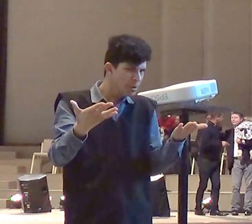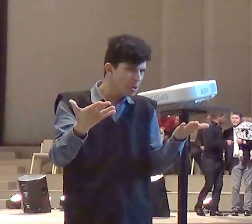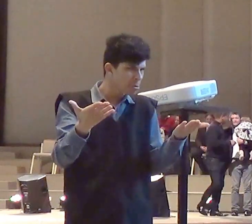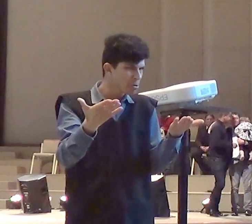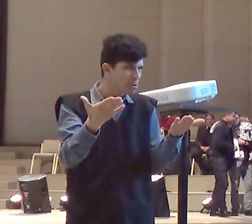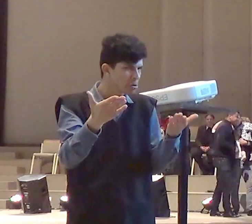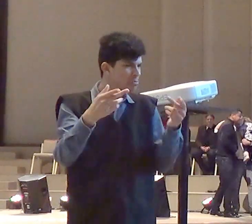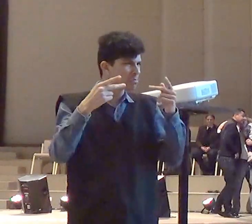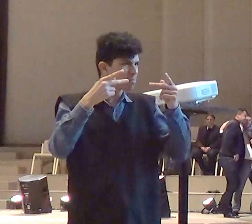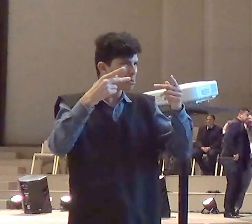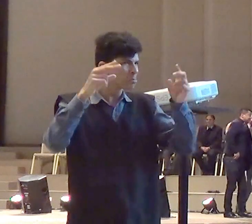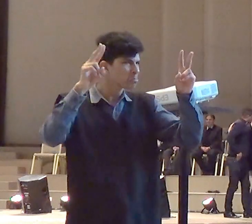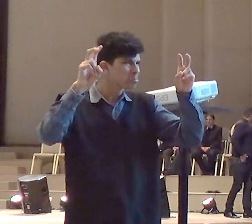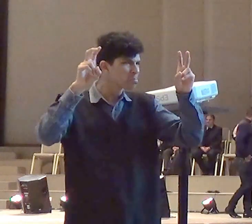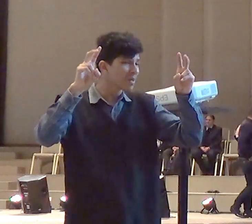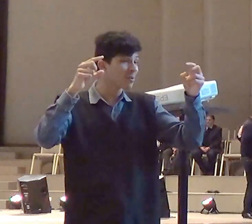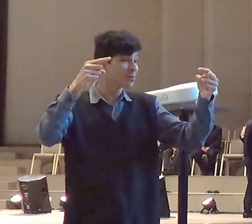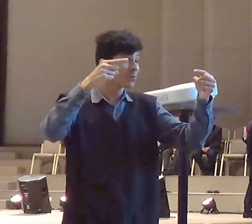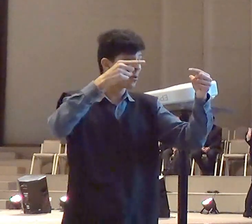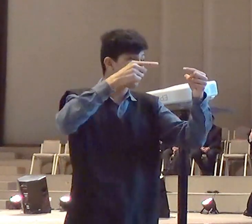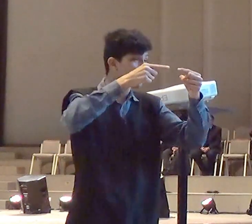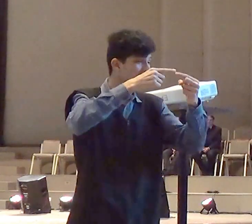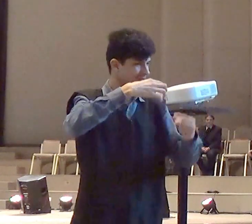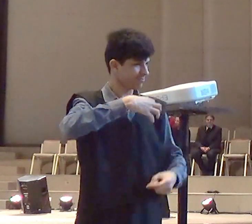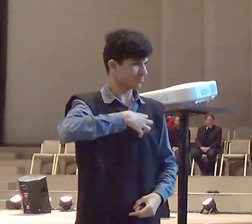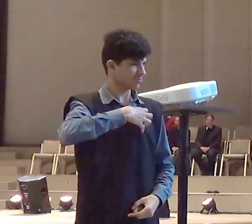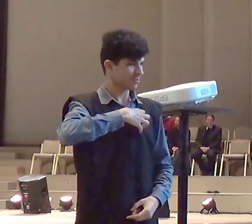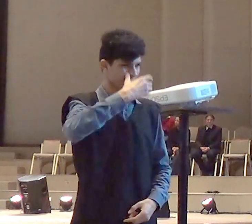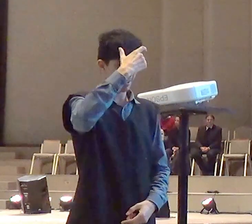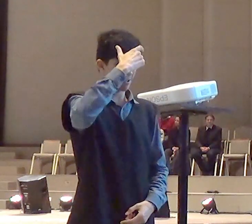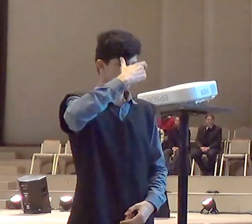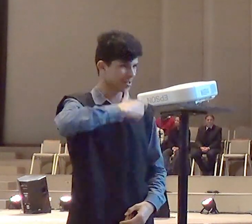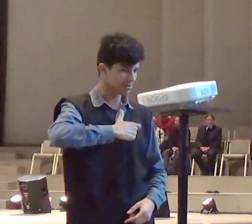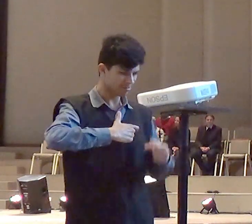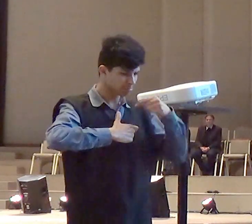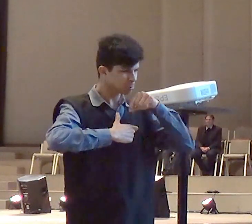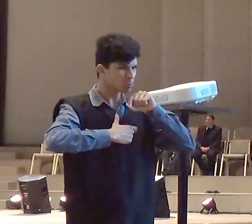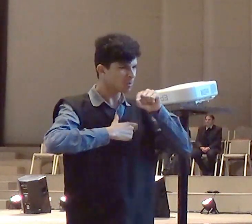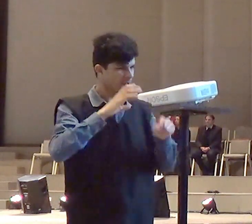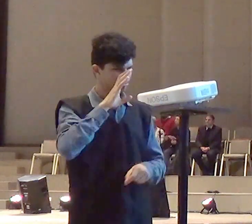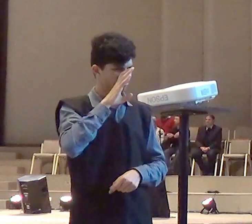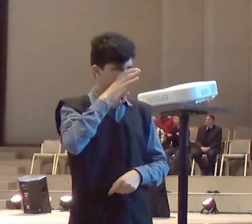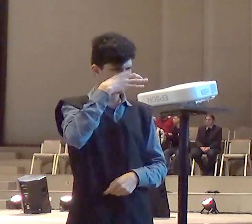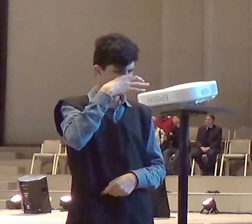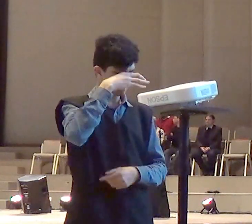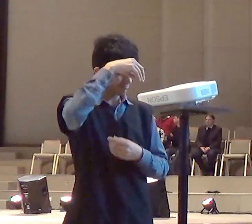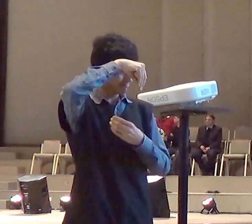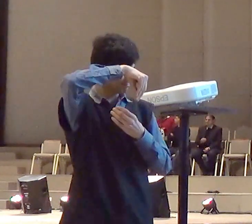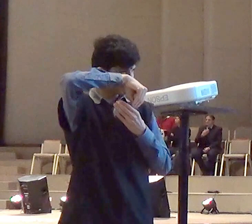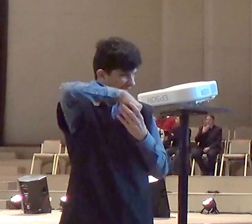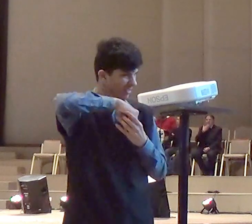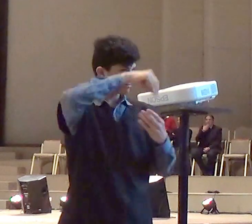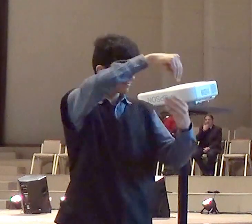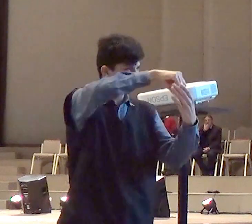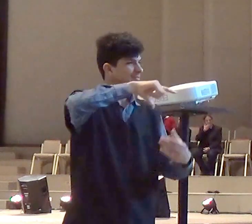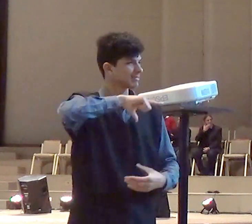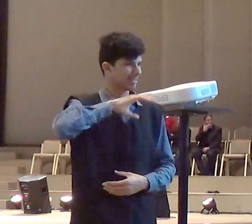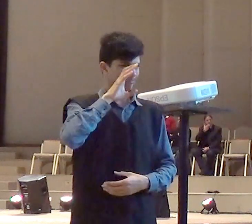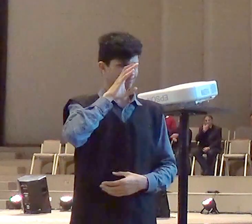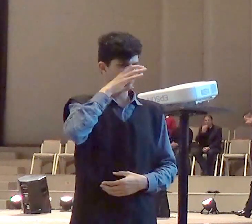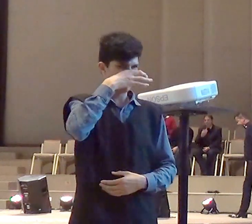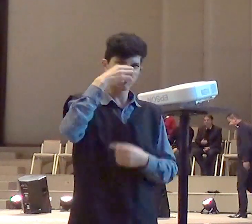humana o tema é sobre rebelião dentro de cada ser humano